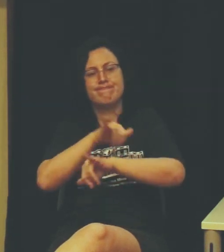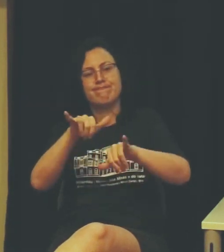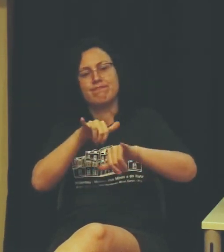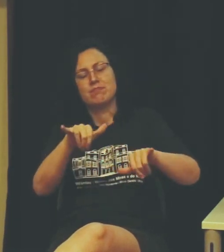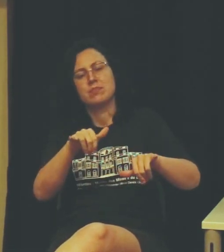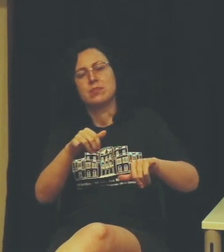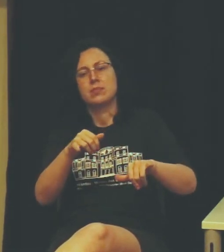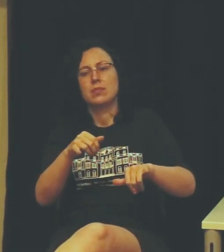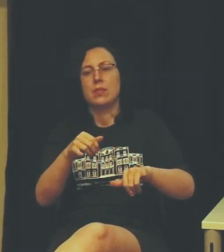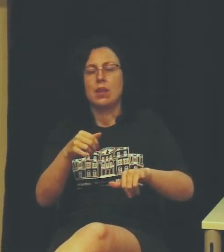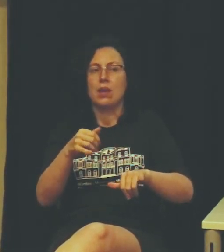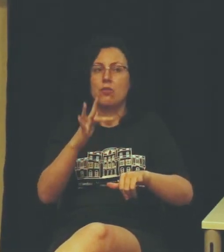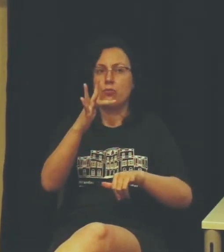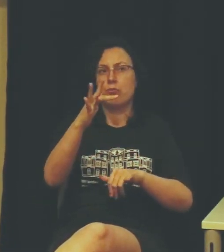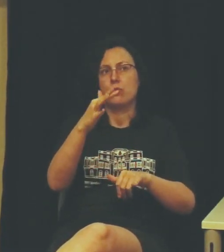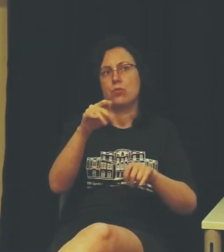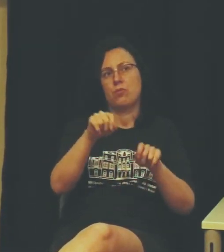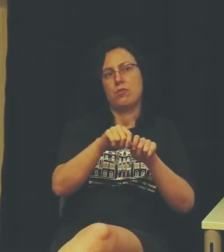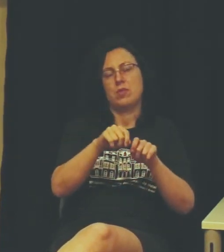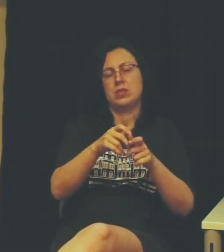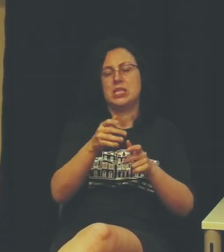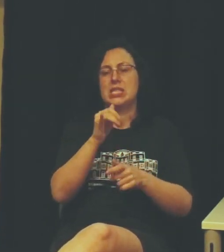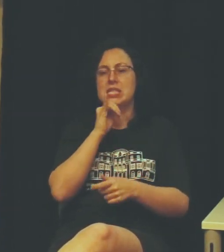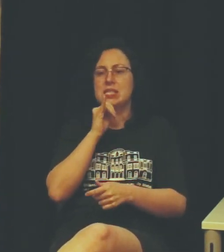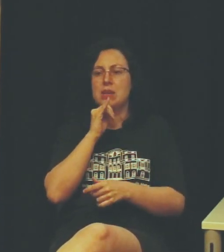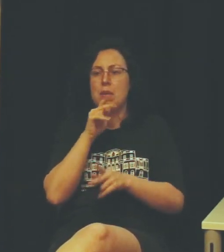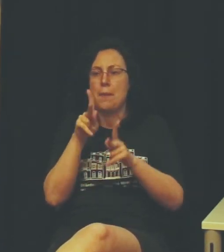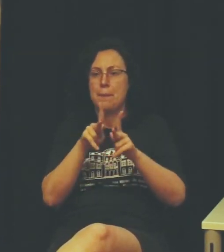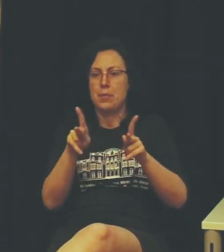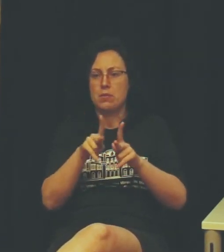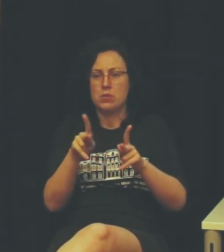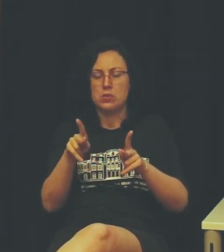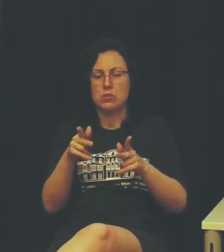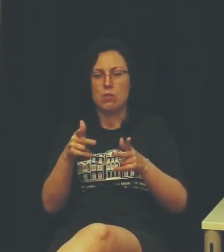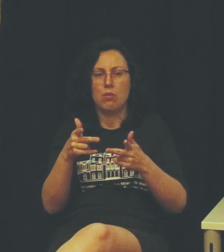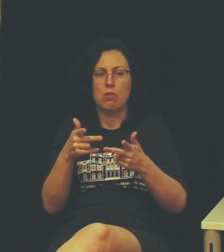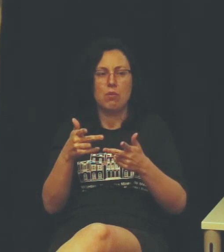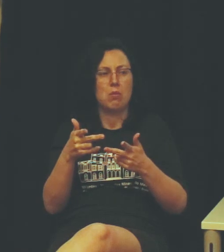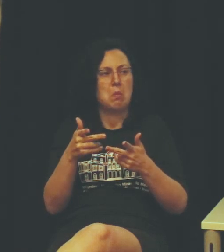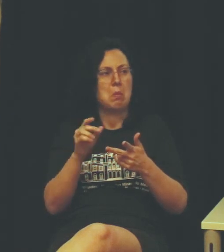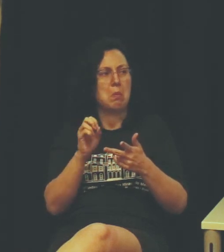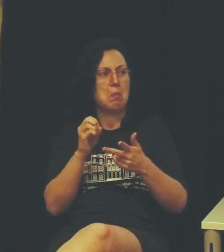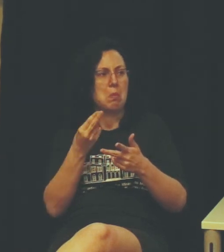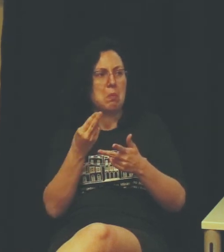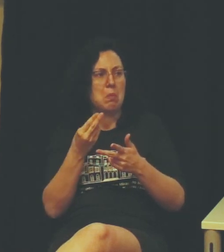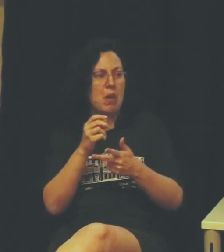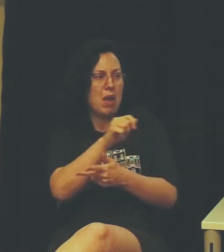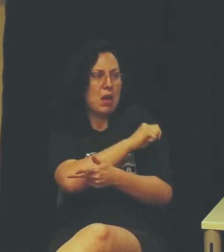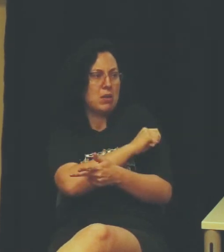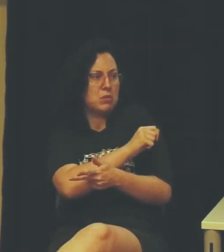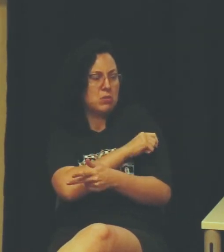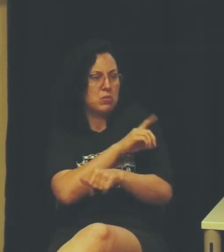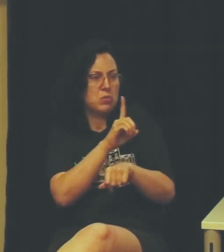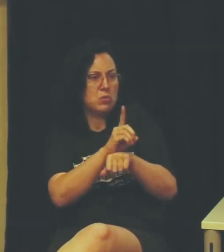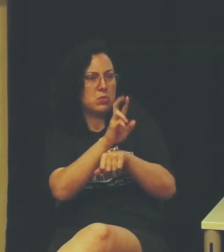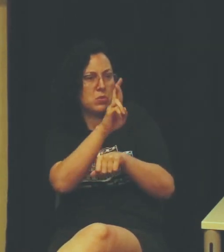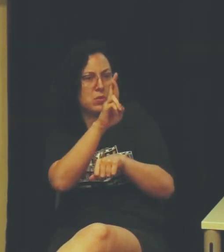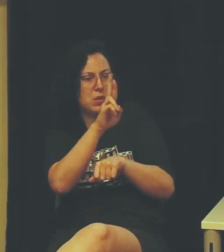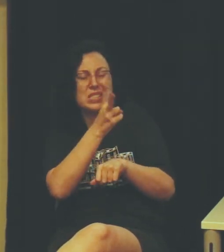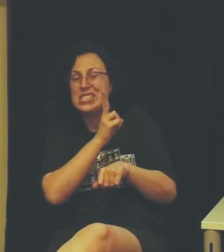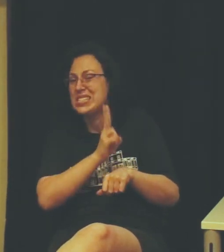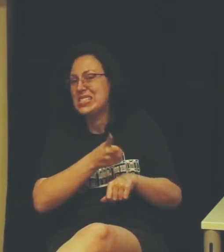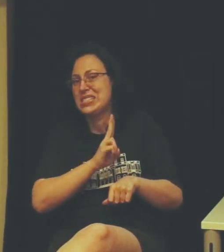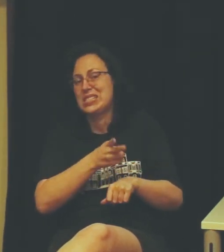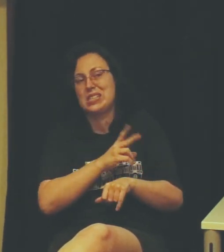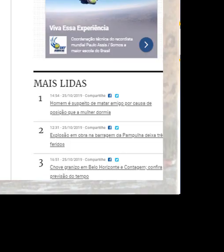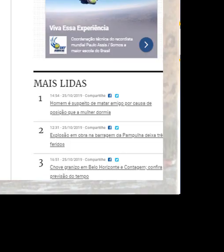que vocês venham fazer. Então, sendo professor do Newton Paiva, né, sendo aluno de doutorado do UFMG, eu sempre tentei